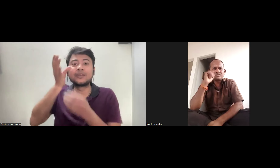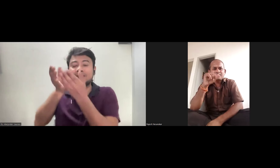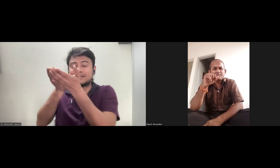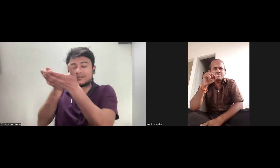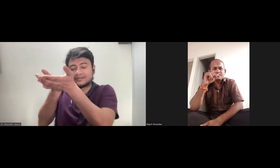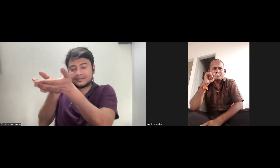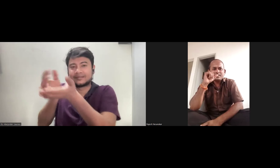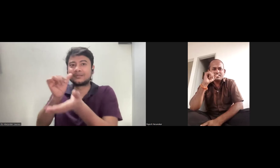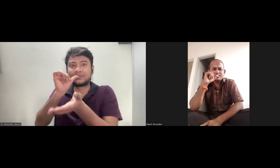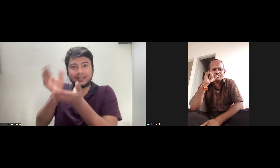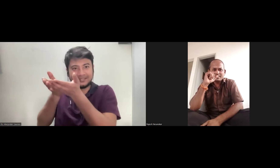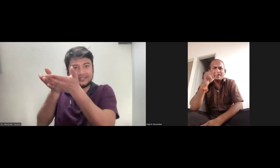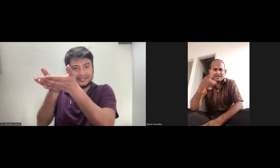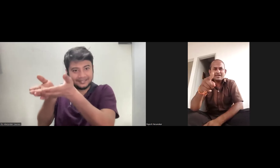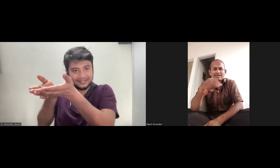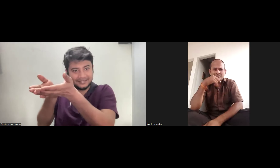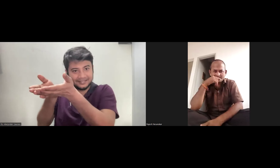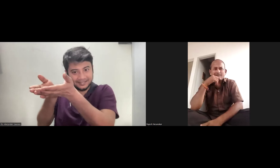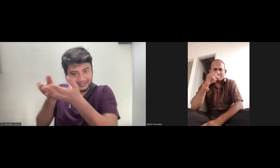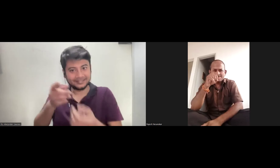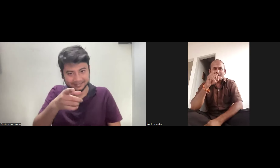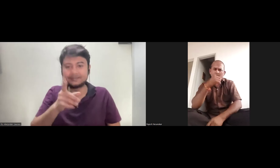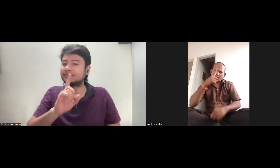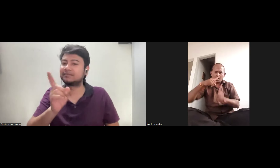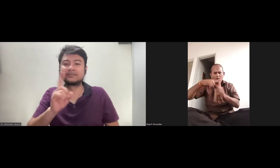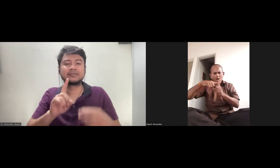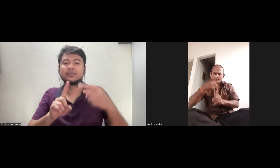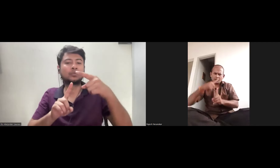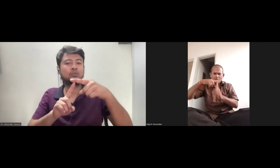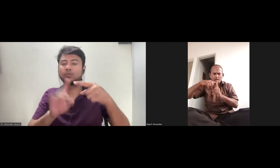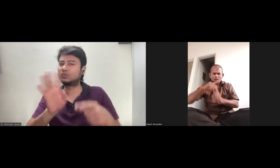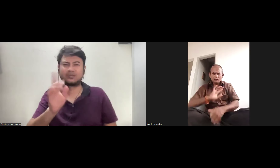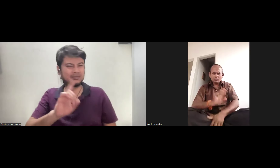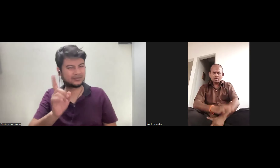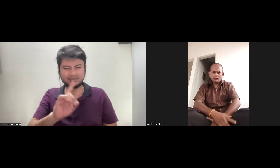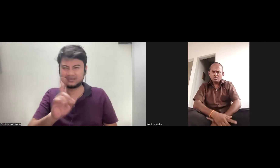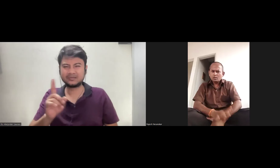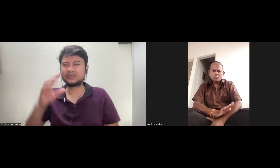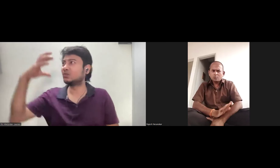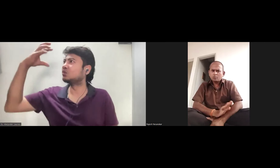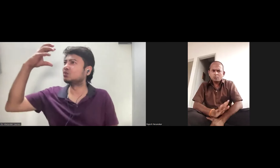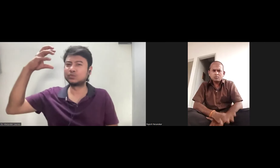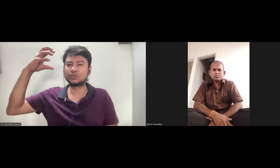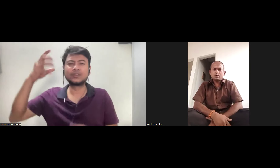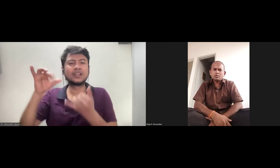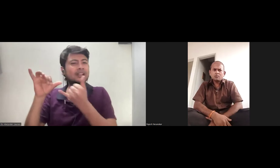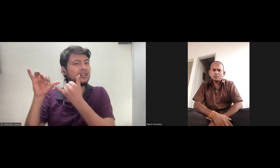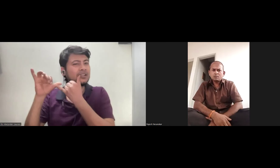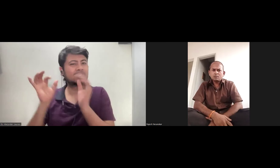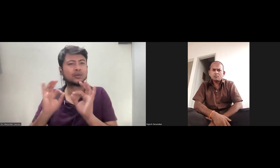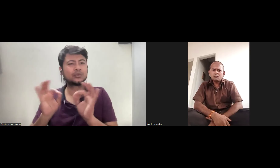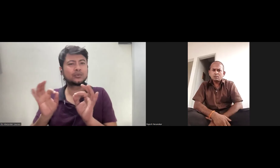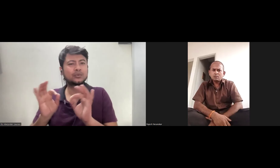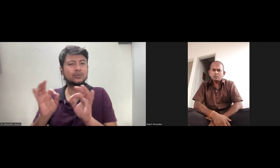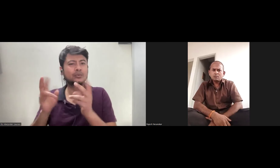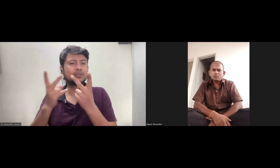सूर्य इज वी डोंट कंसिडर इट एज कृष्णा हिमसेल्फ. सो डोंट पुट तुलसी वाइल